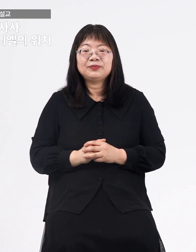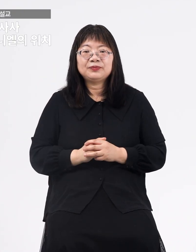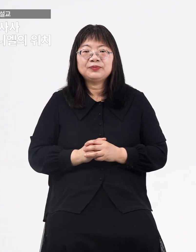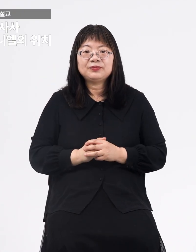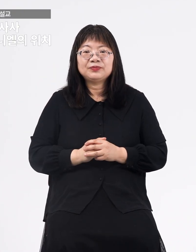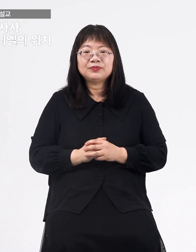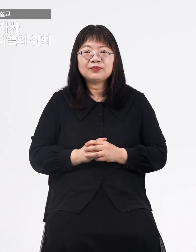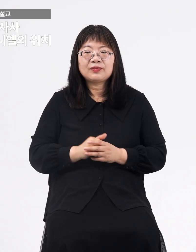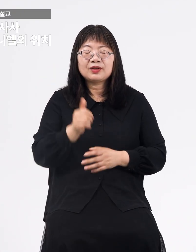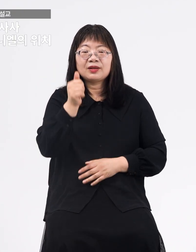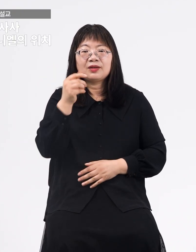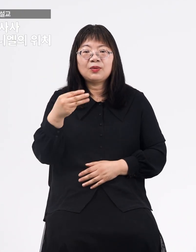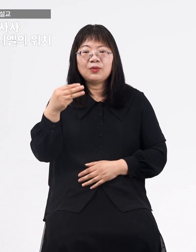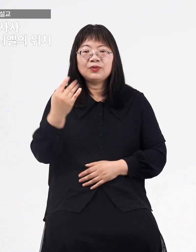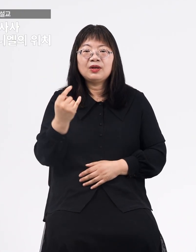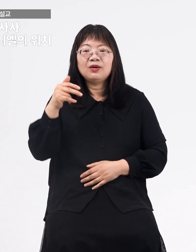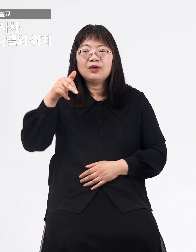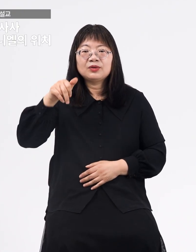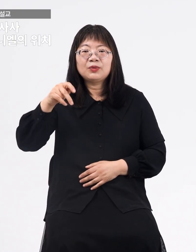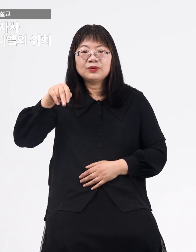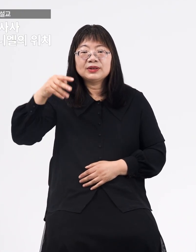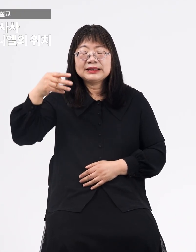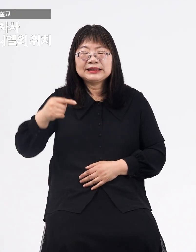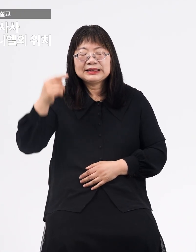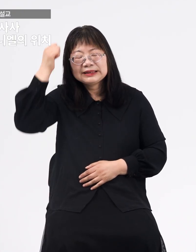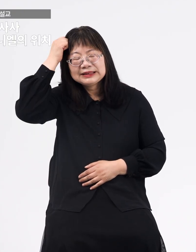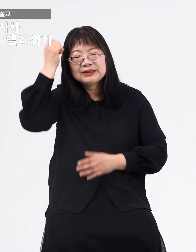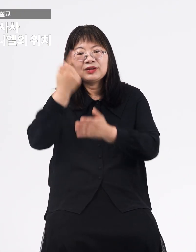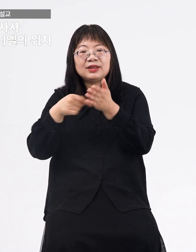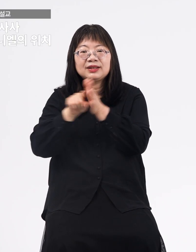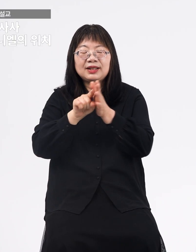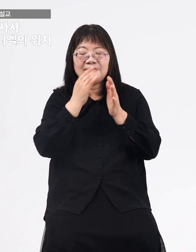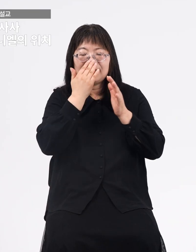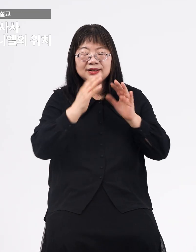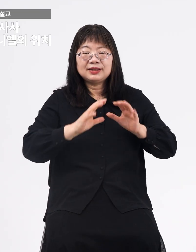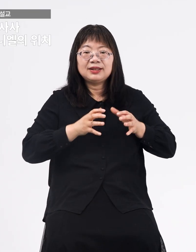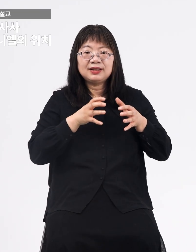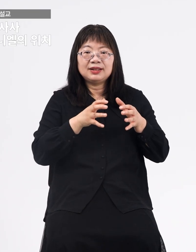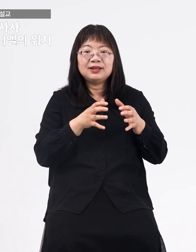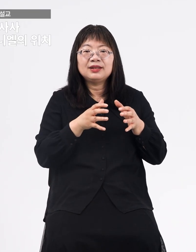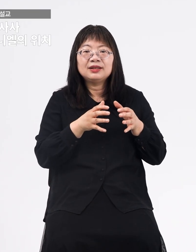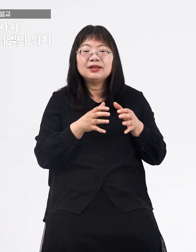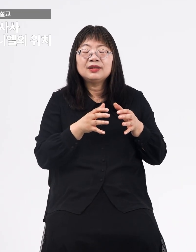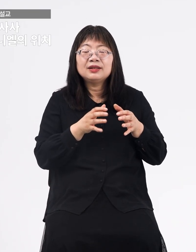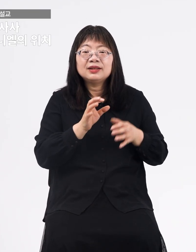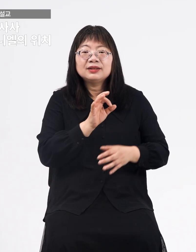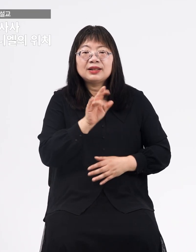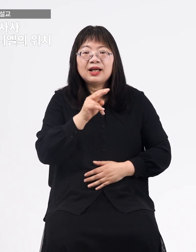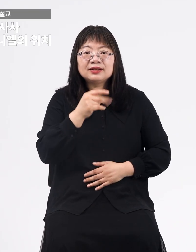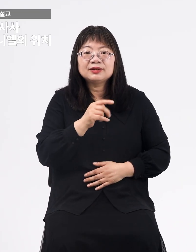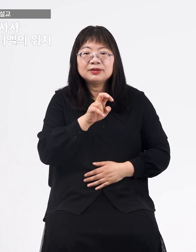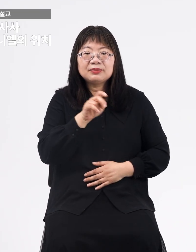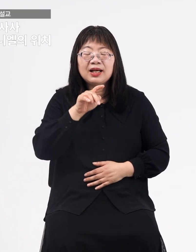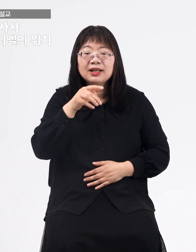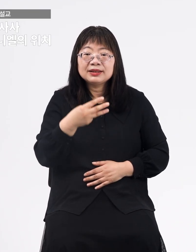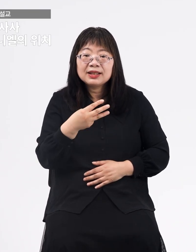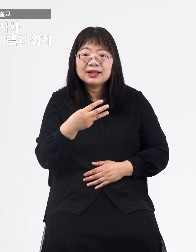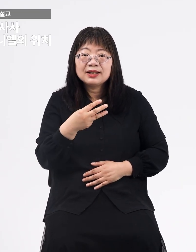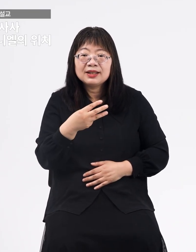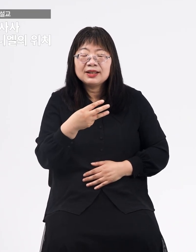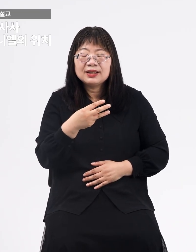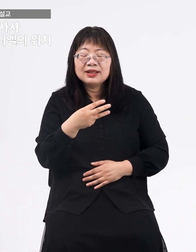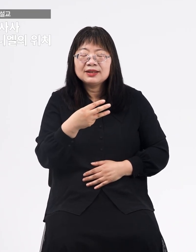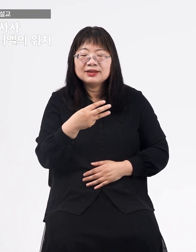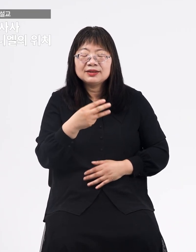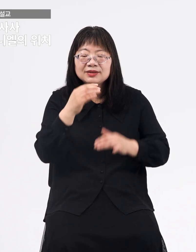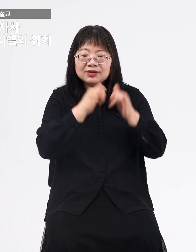그 홀로코스트를 기억토록 하기 위해서 이스라엘의 야드바젬이라는 역사